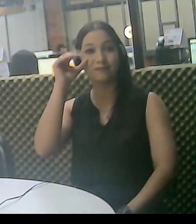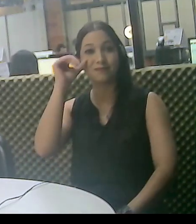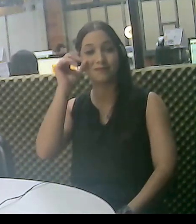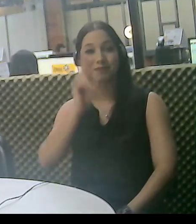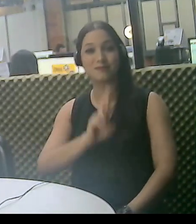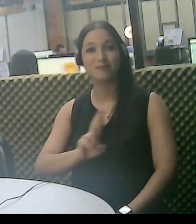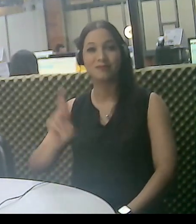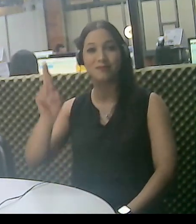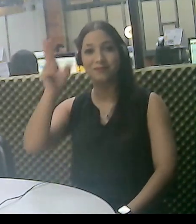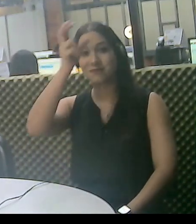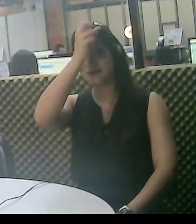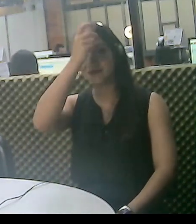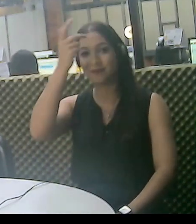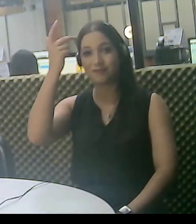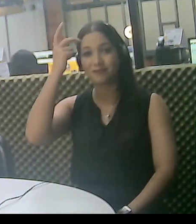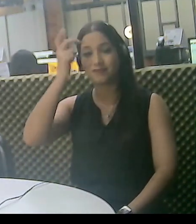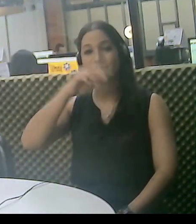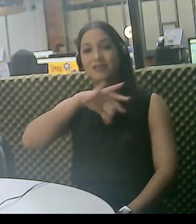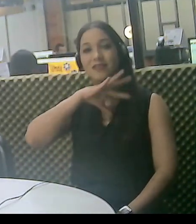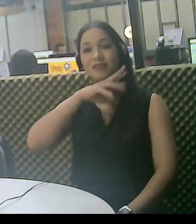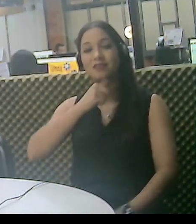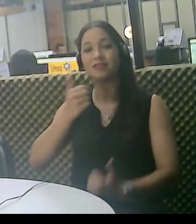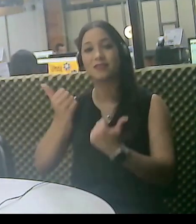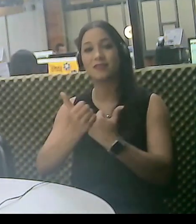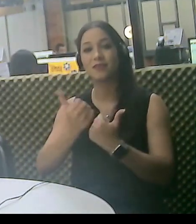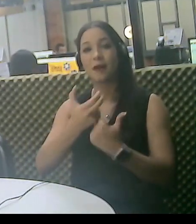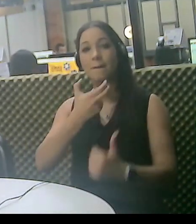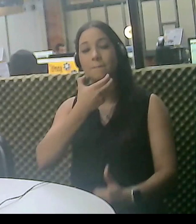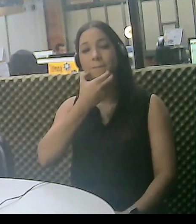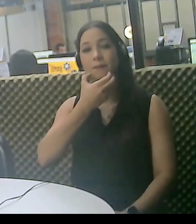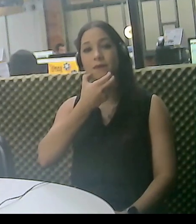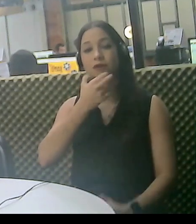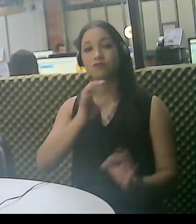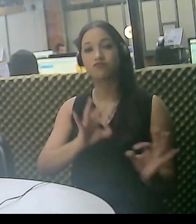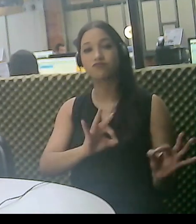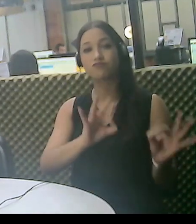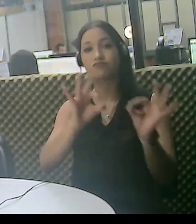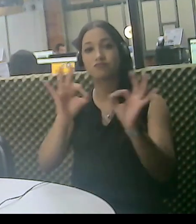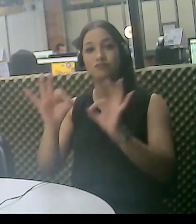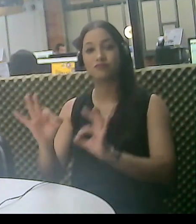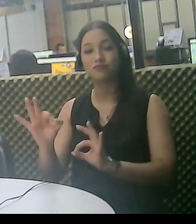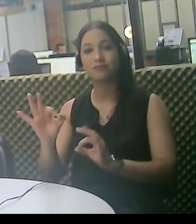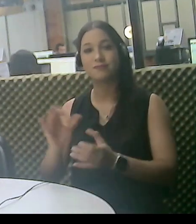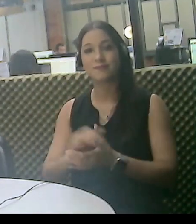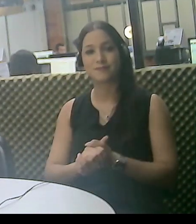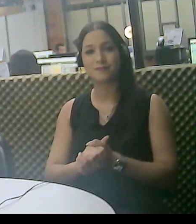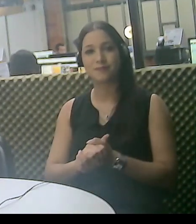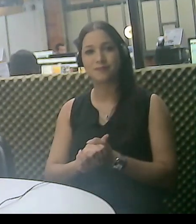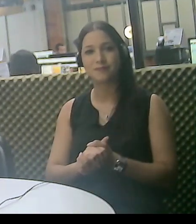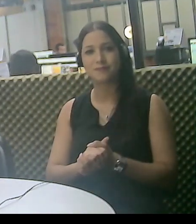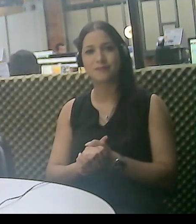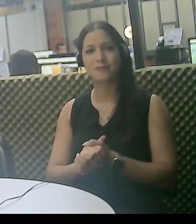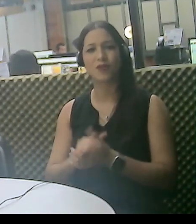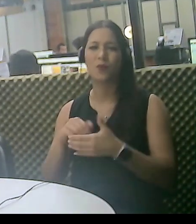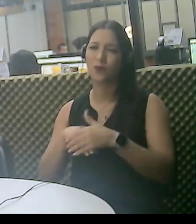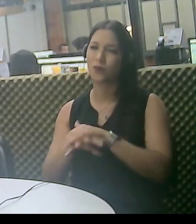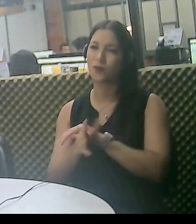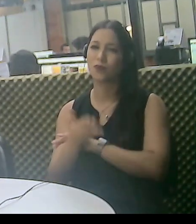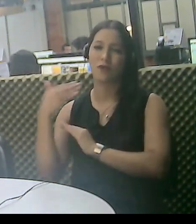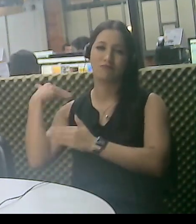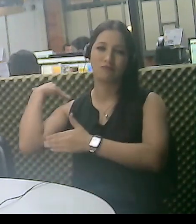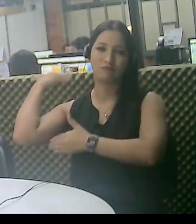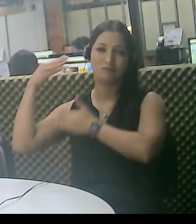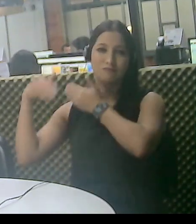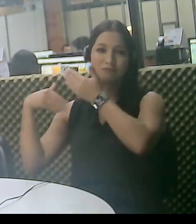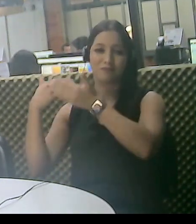Representando o prefeito Adelmo Leão, o vice-prefeito Paulo Sérgio acompanhou toda a apresentação. É tradicional, é um